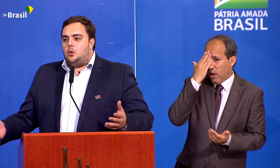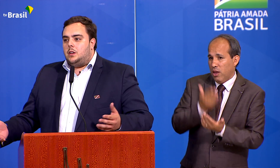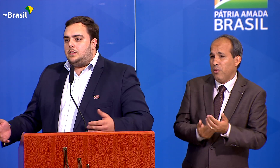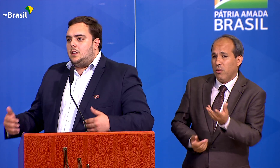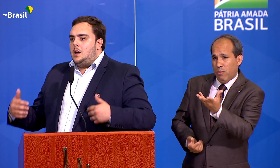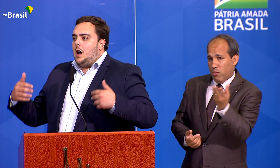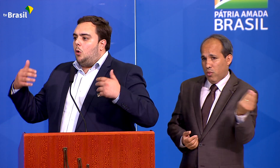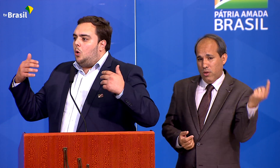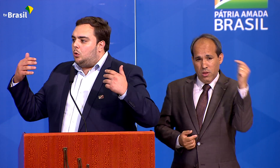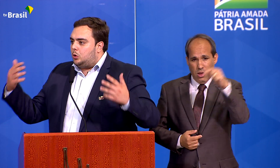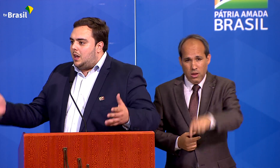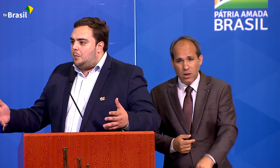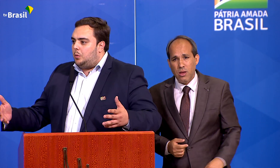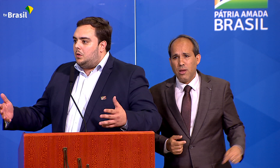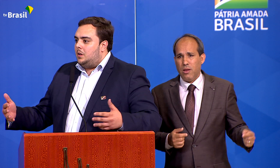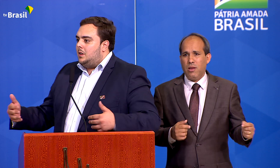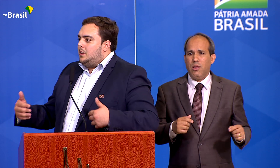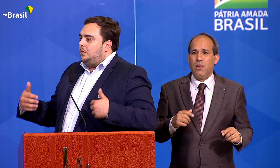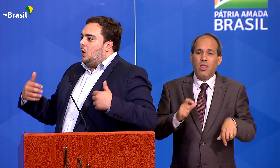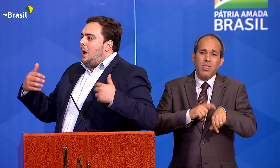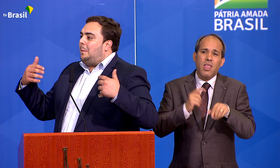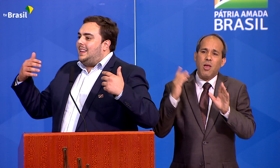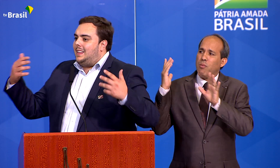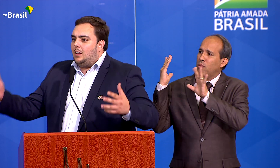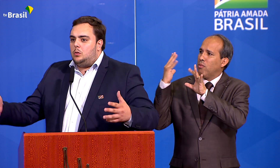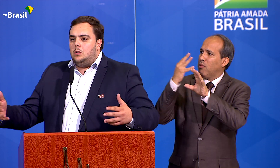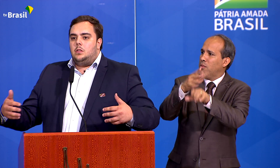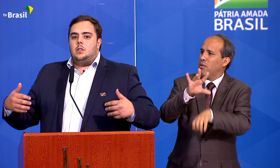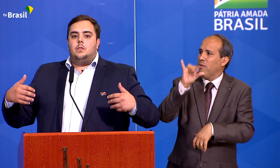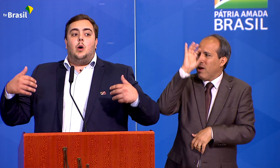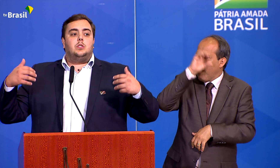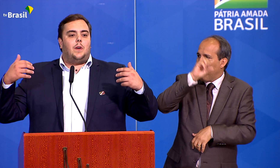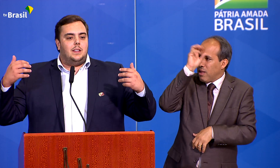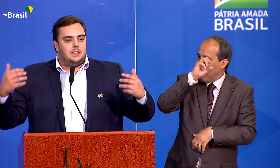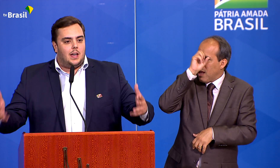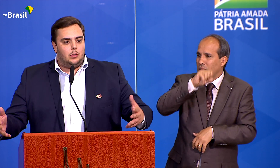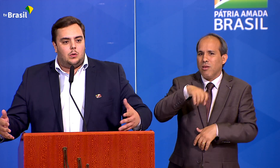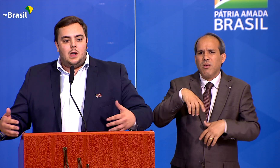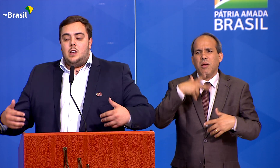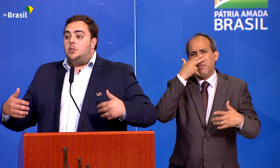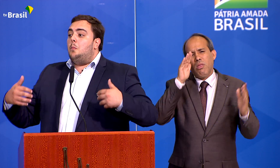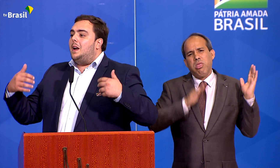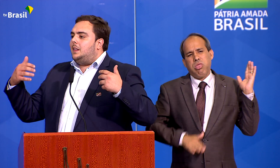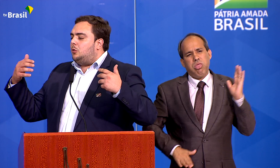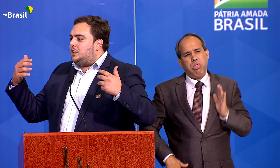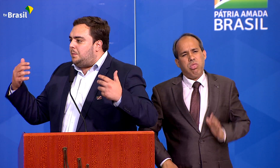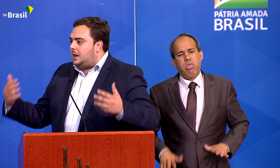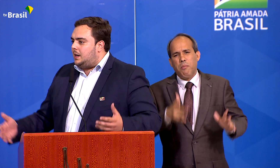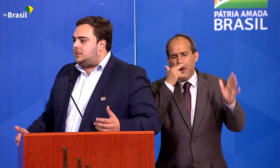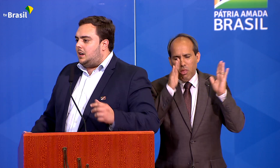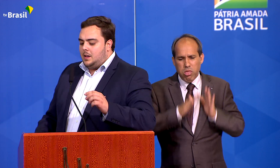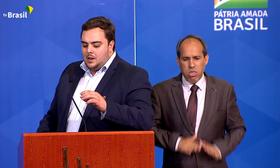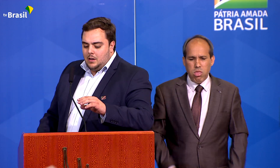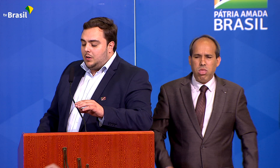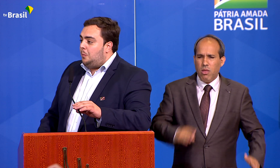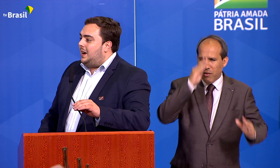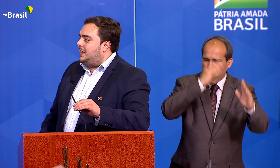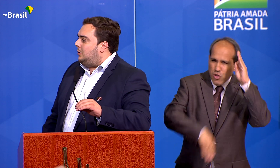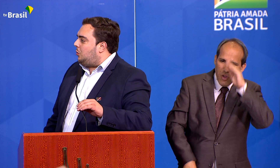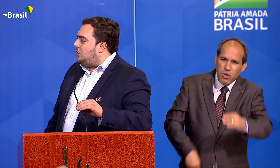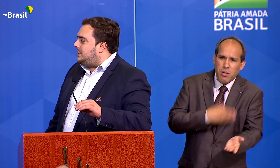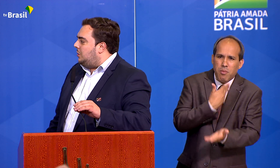Acredito que muitos aqui senhores ao longo do tempo vão aprendendo pontos parecendo vão perdendo a esperança